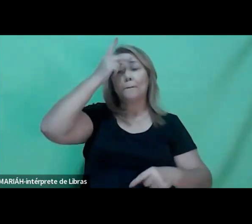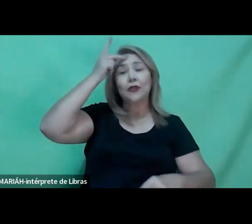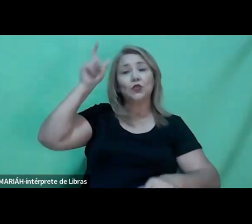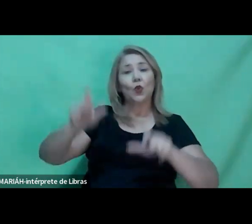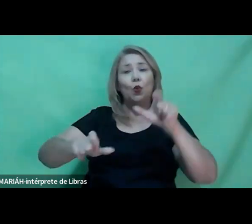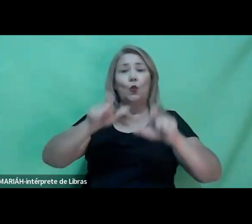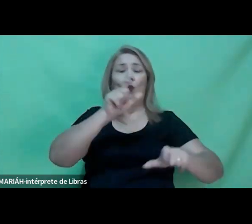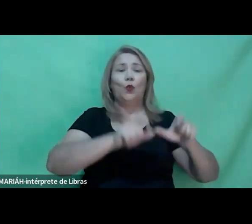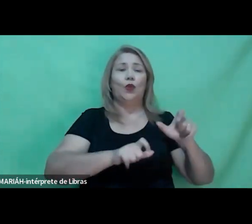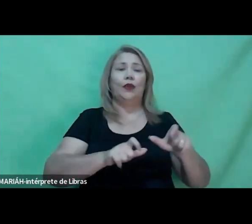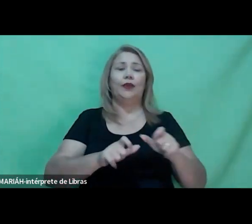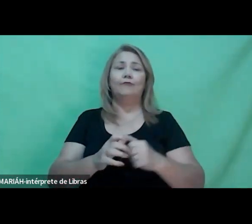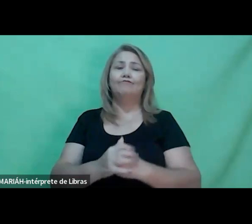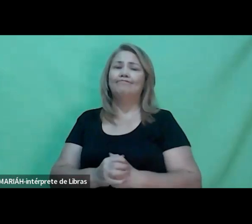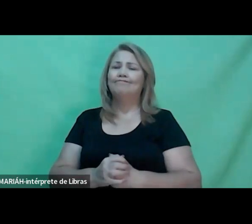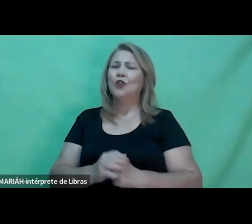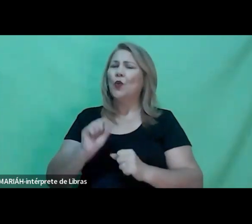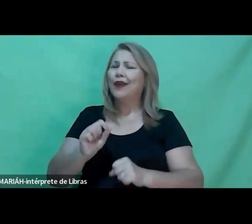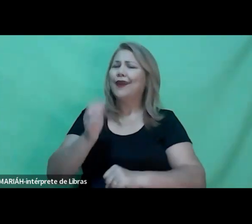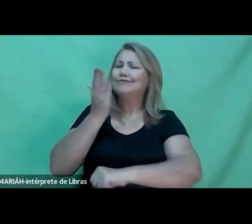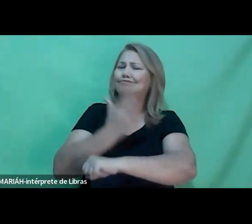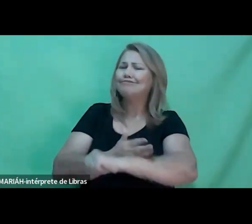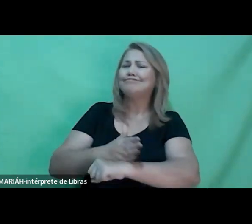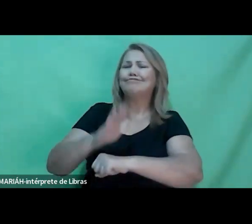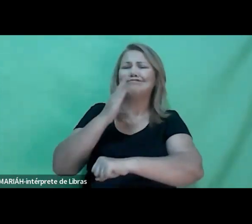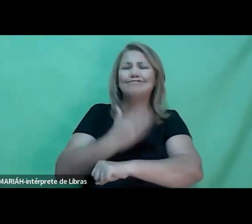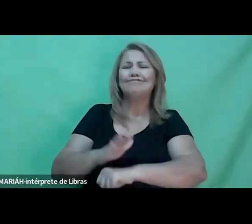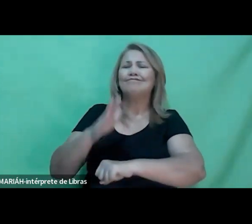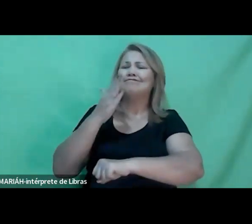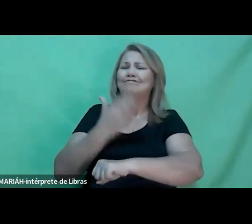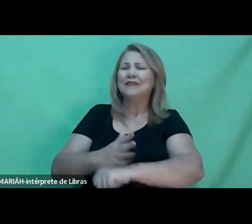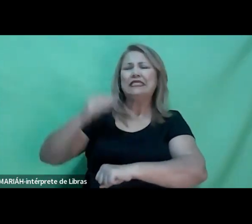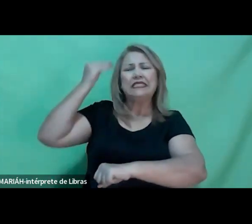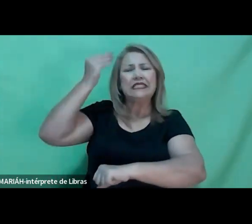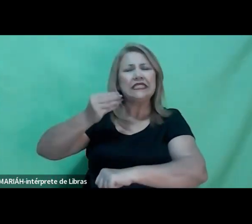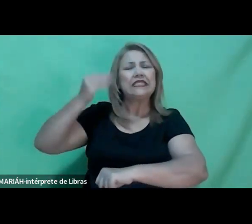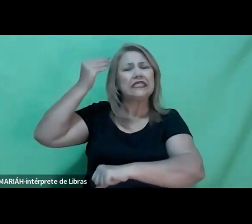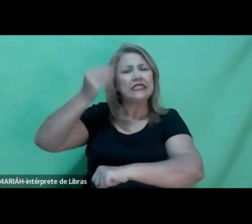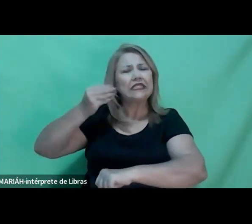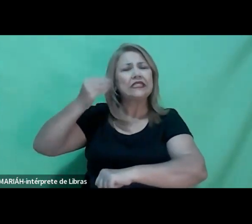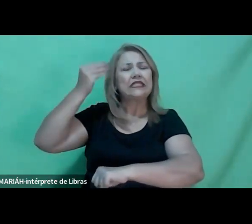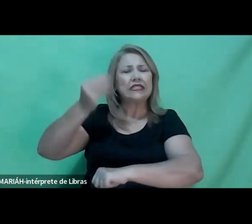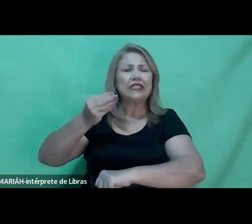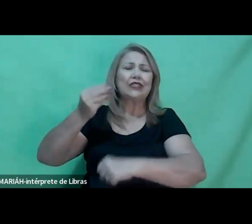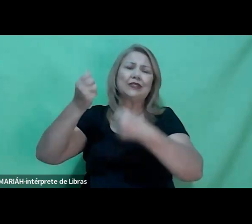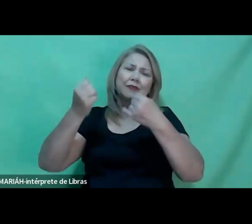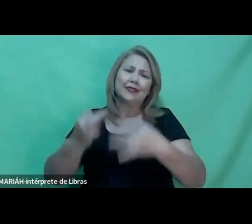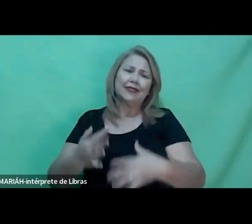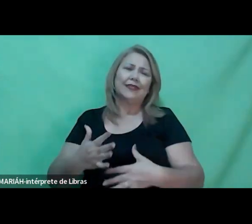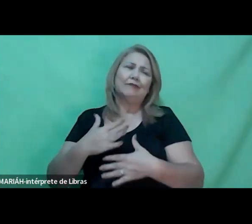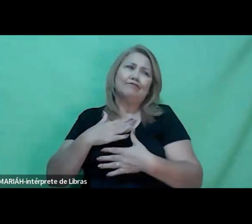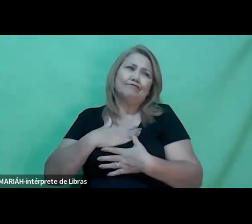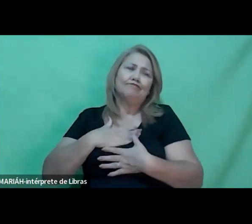eh mucha práctica y mucha experiencia como les he dicho en mi mi experiencia eh yo no